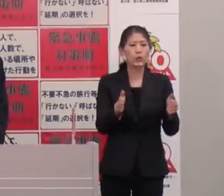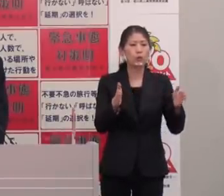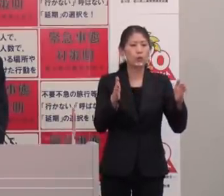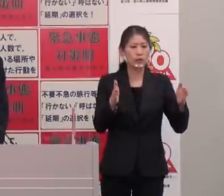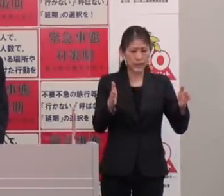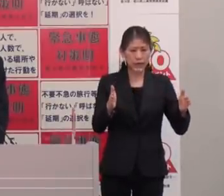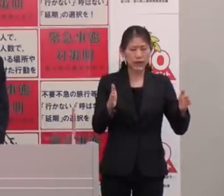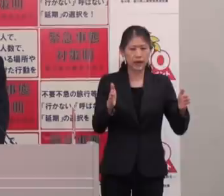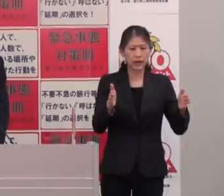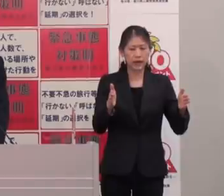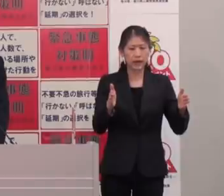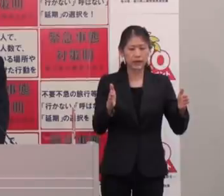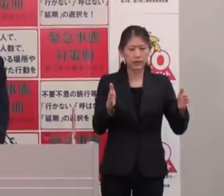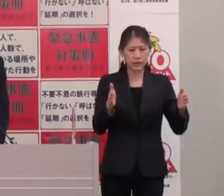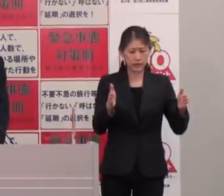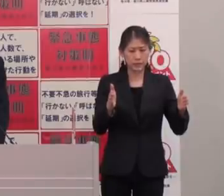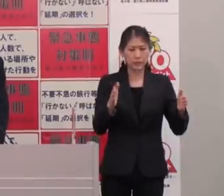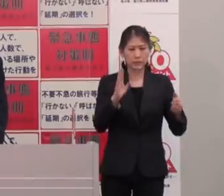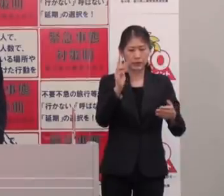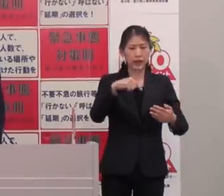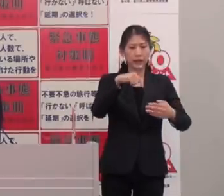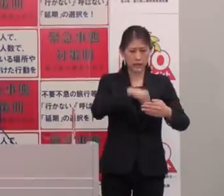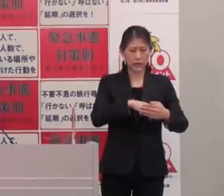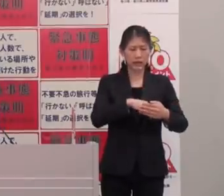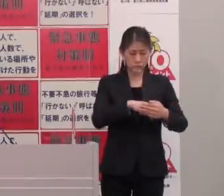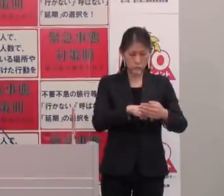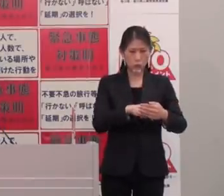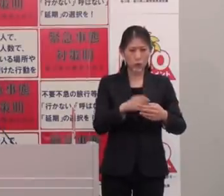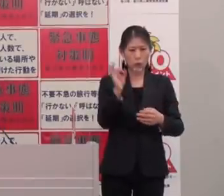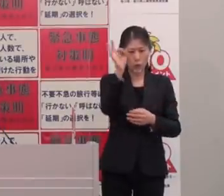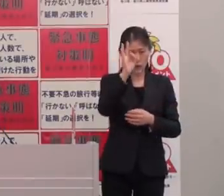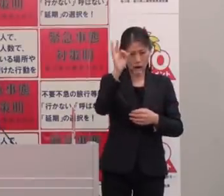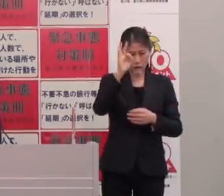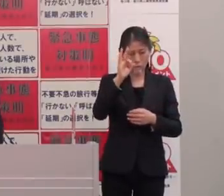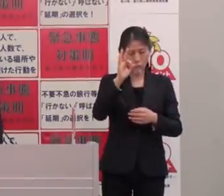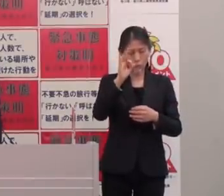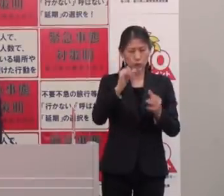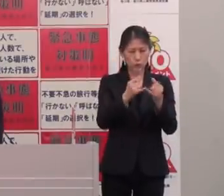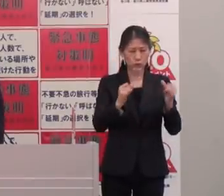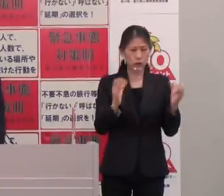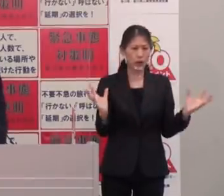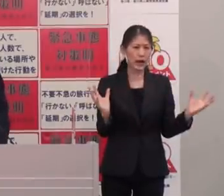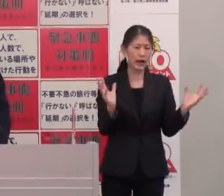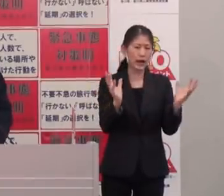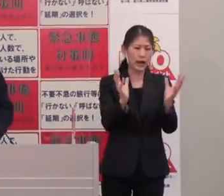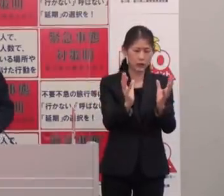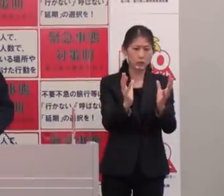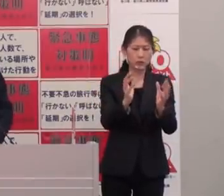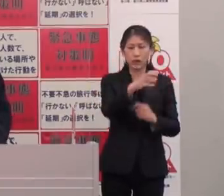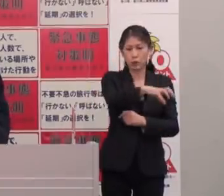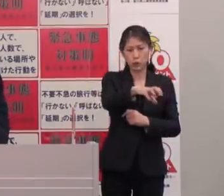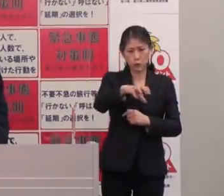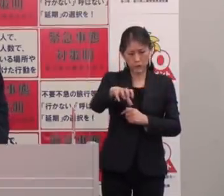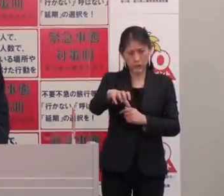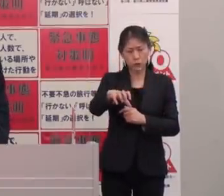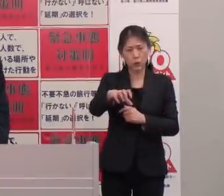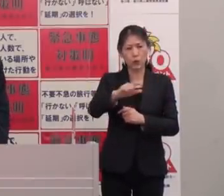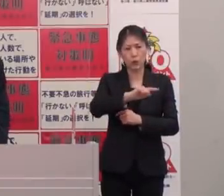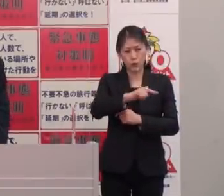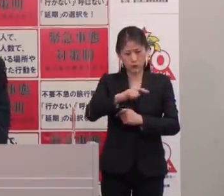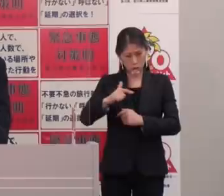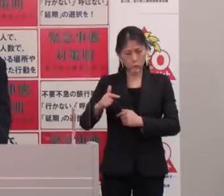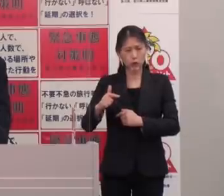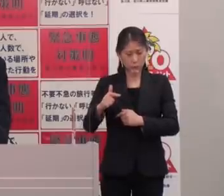や集客施設周辺のうどん屋さんをはじめとする飲食店などにも対象を拡大